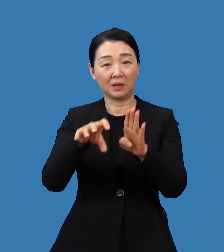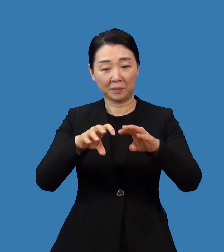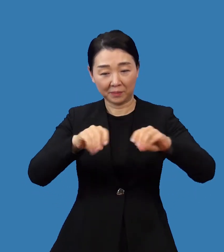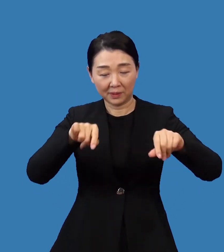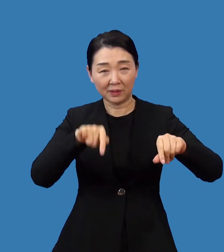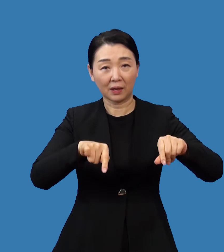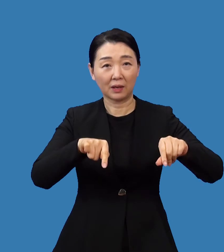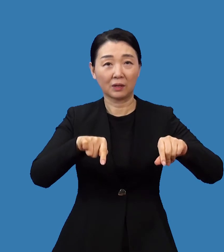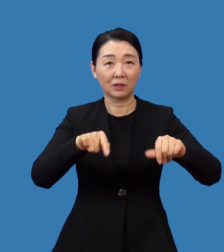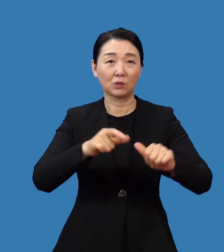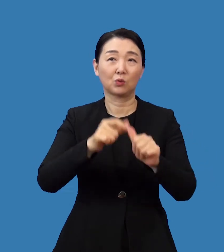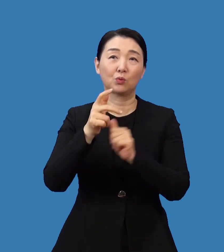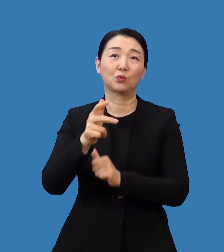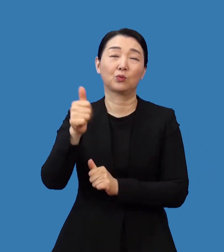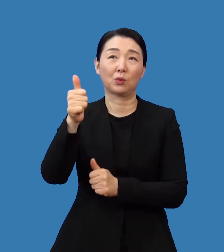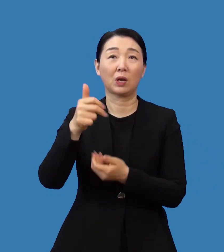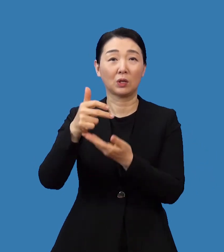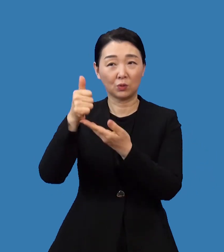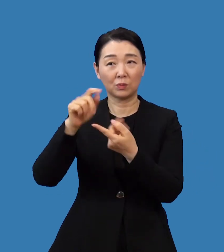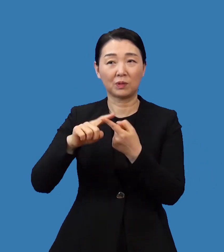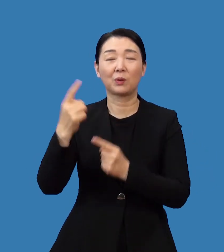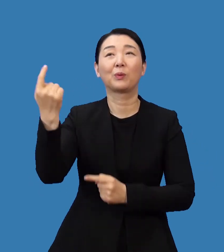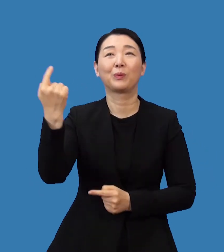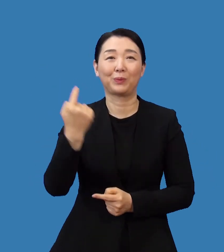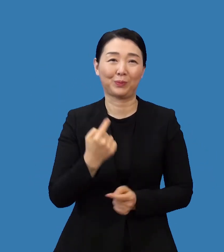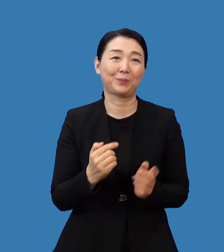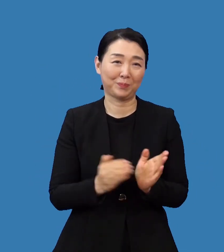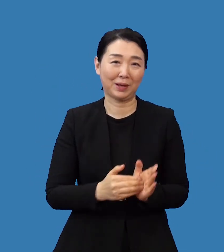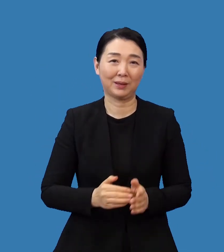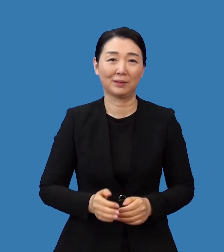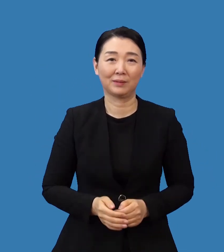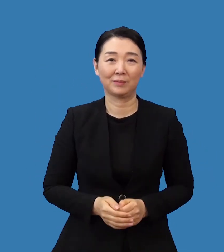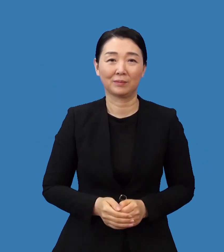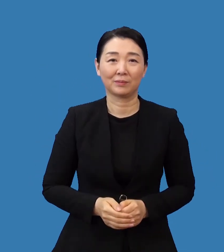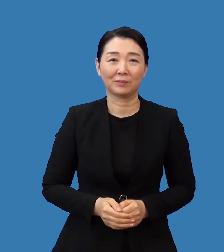땅에 구주와 주님으로 오셨다는 것입니다.